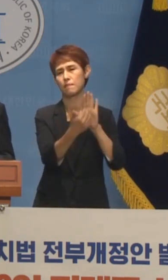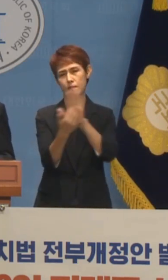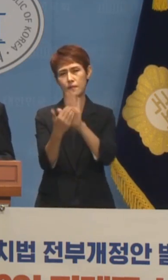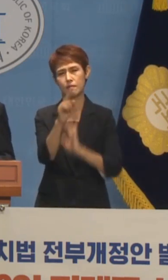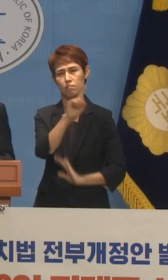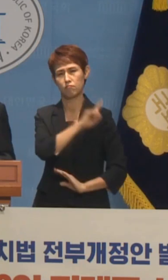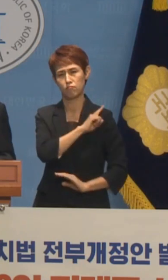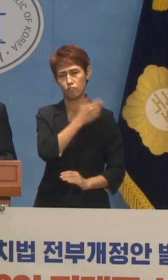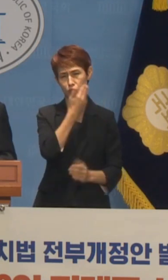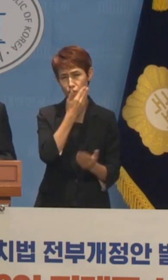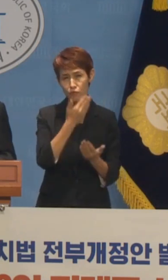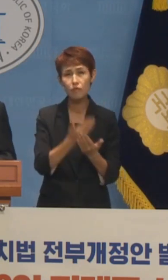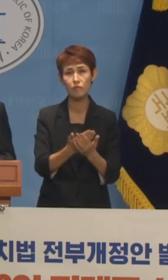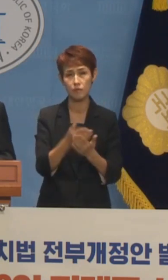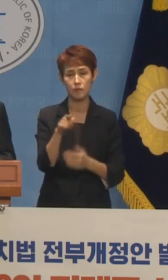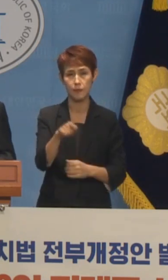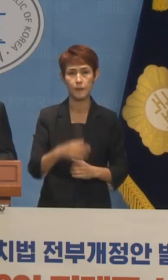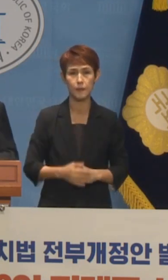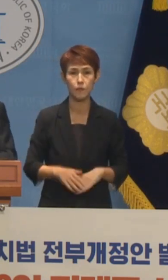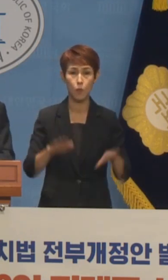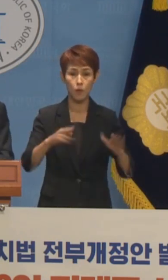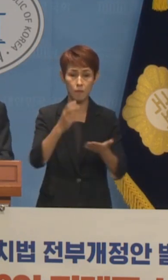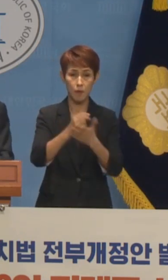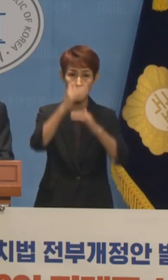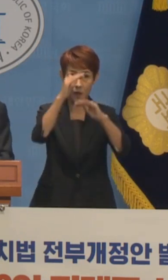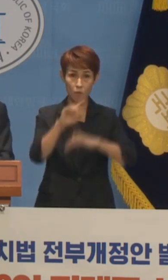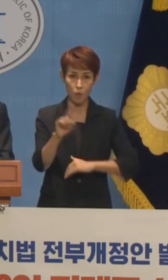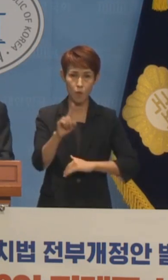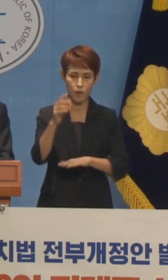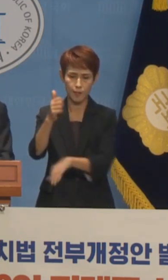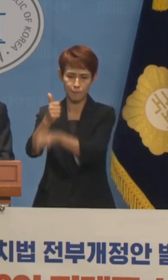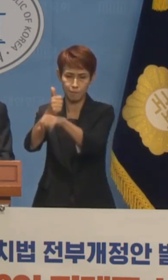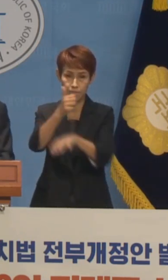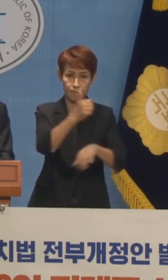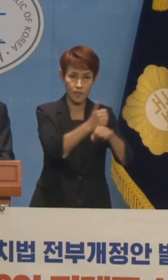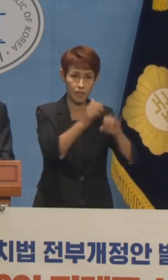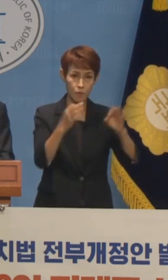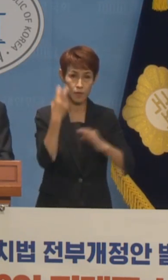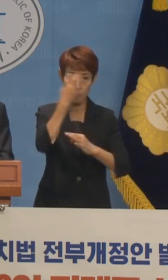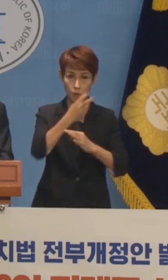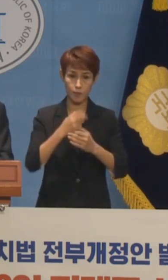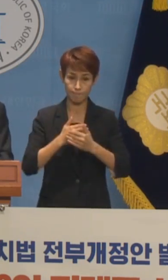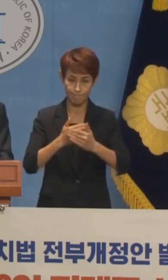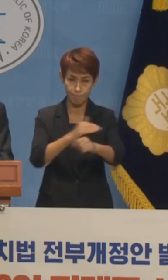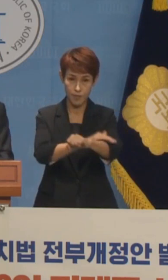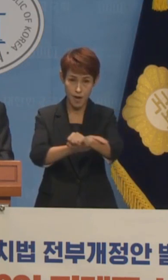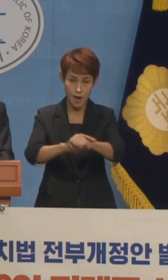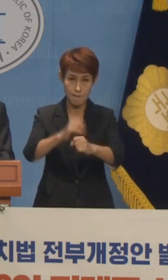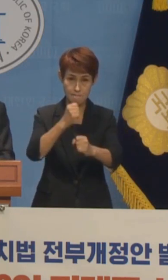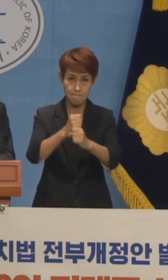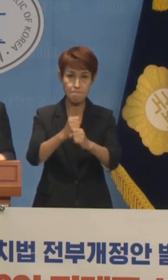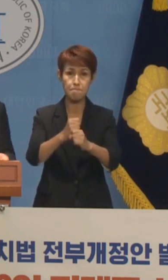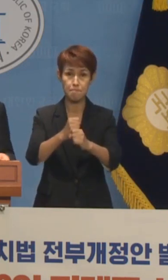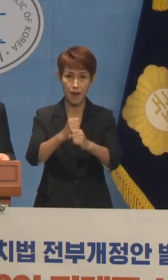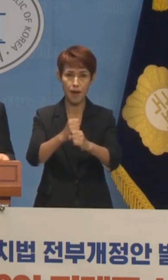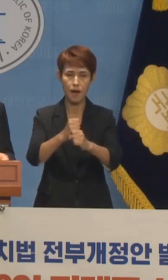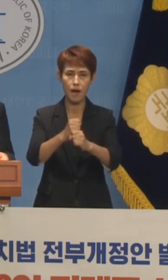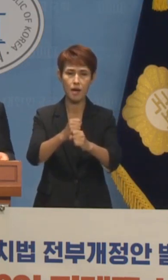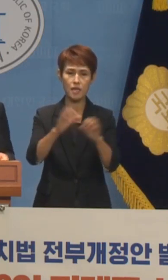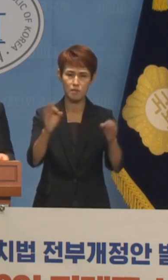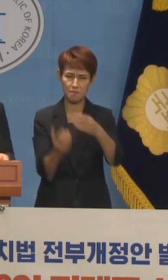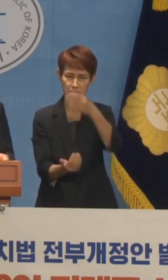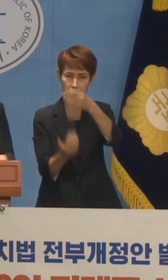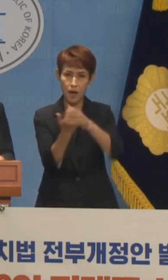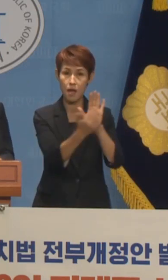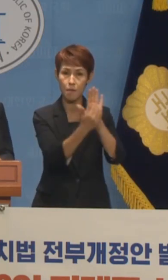최선의 대책입니다 오늘 발휘한 쌍봉형 금융감독 체계가 빠르게 법제화되어 대규모 금융사고 예방에